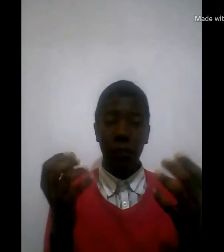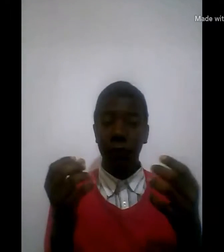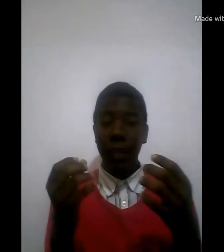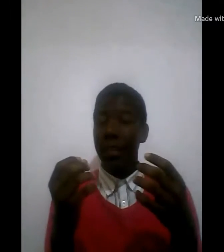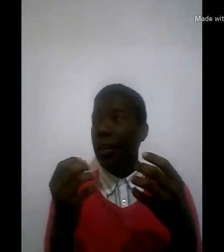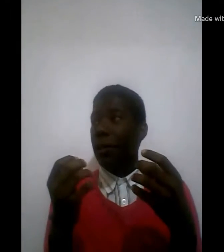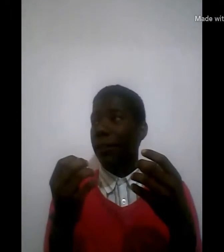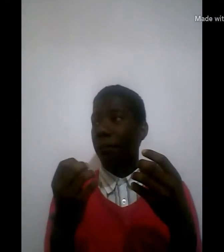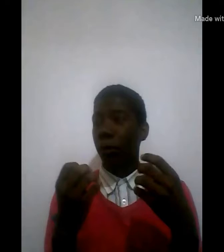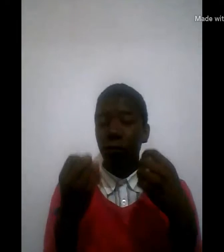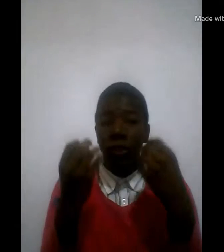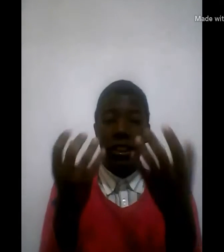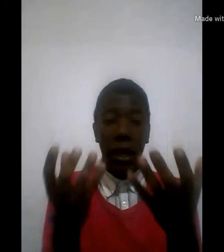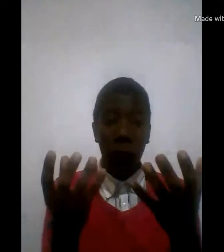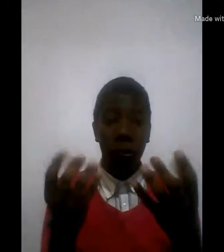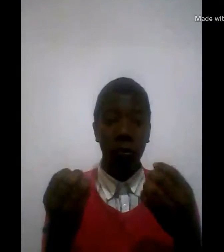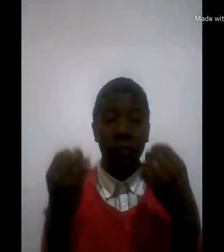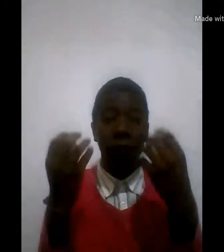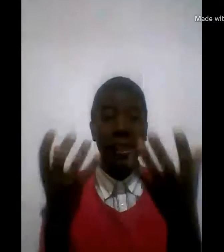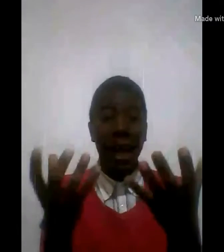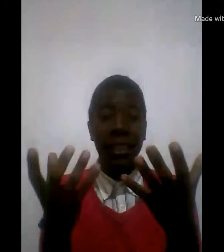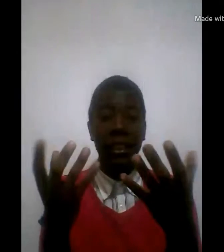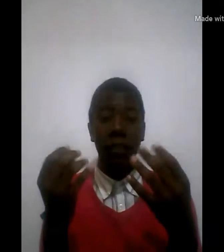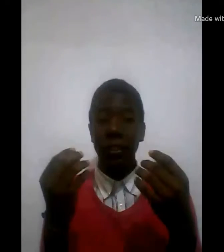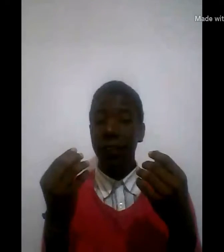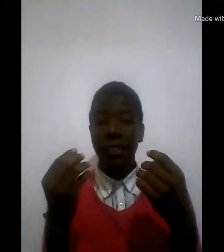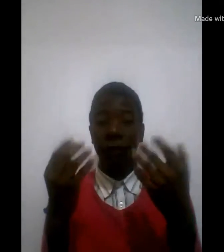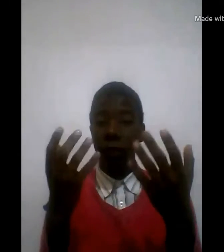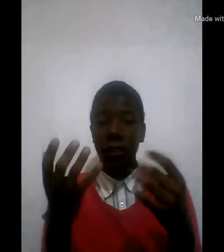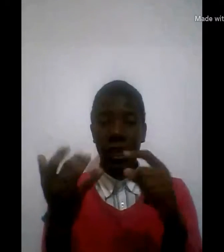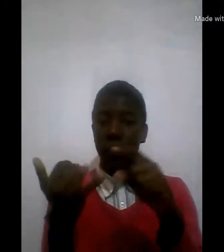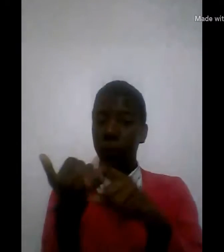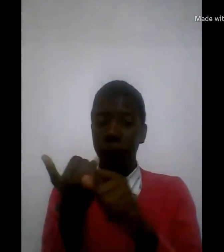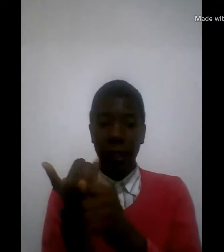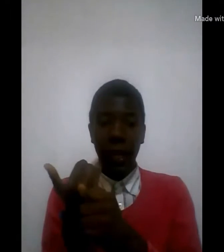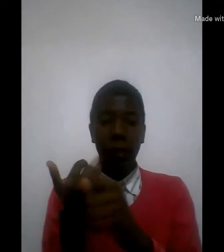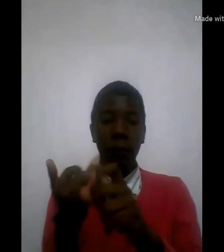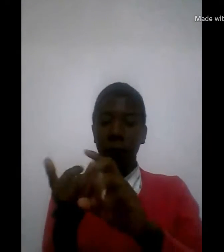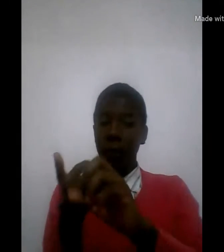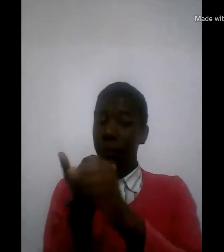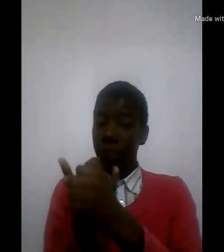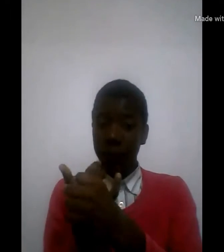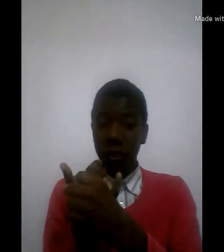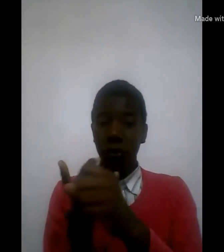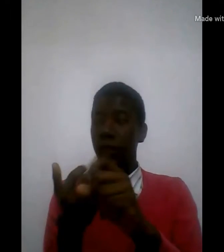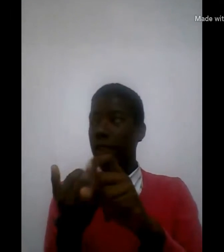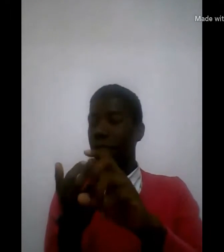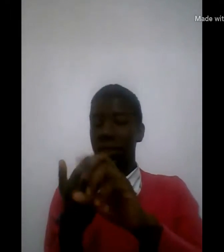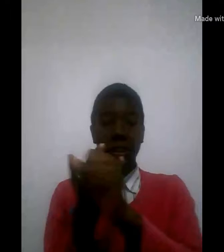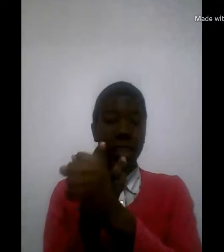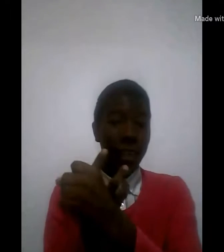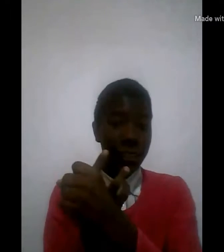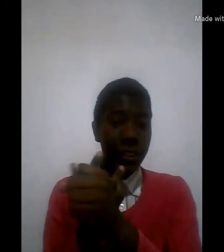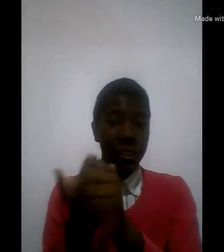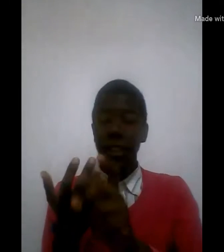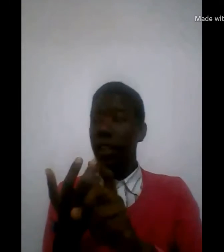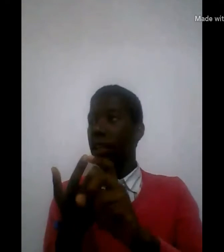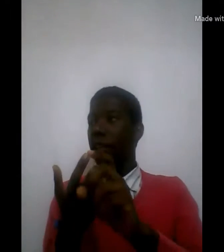não vai ter produção, produtividade, você não vai ser valorizado pelo mercado, pelas pessoas, a sociedade em si.